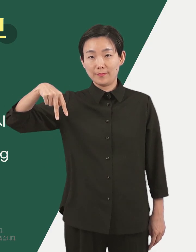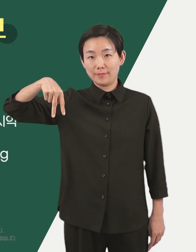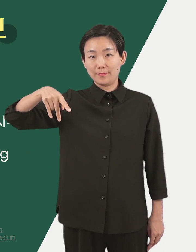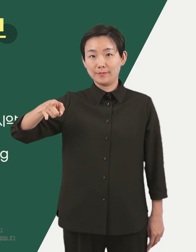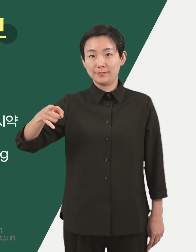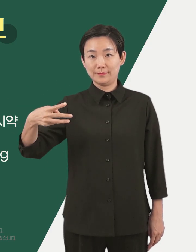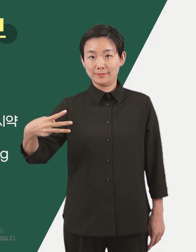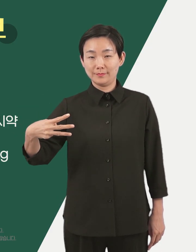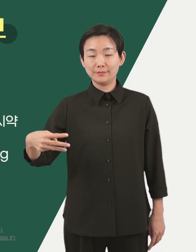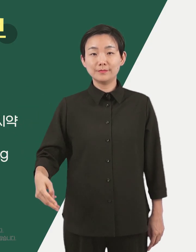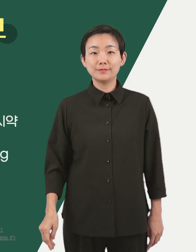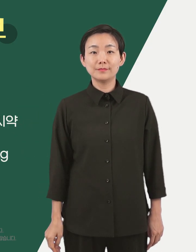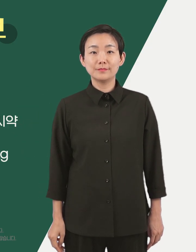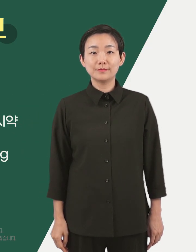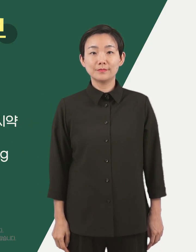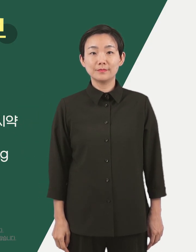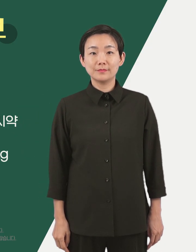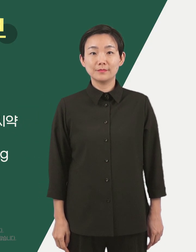루카이아이셀.